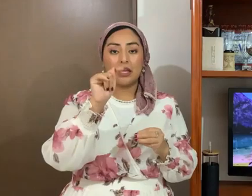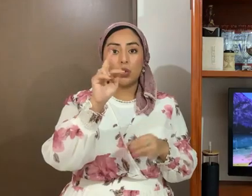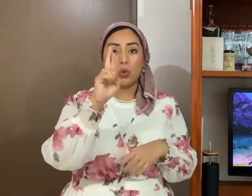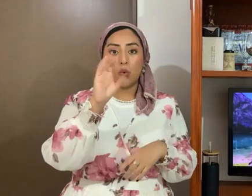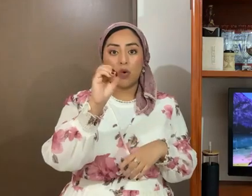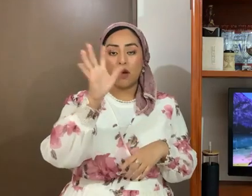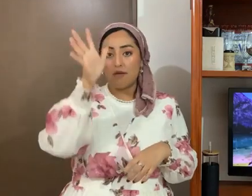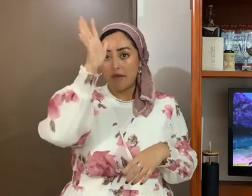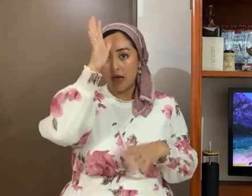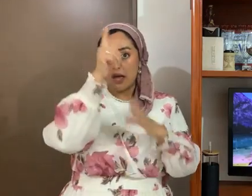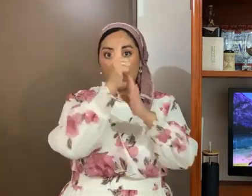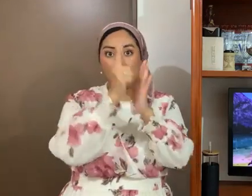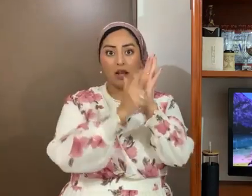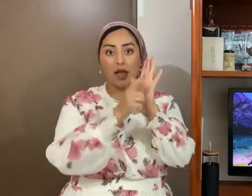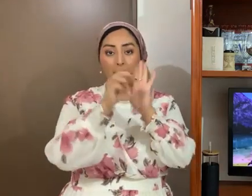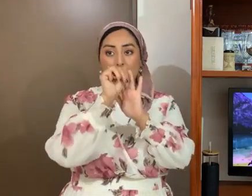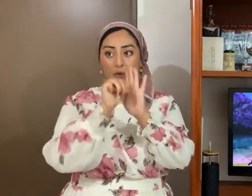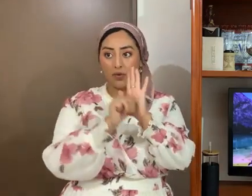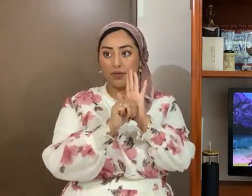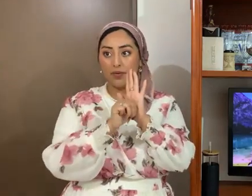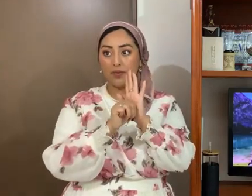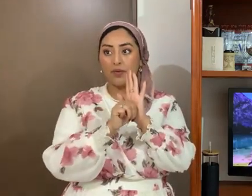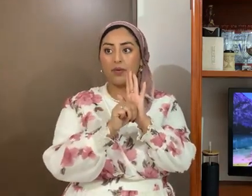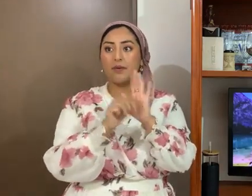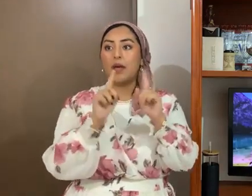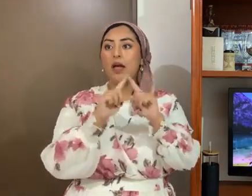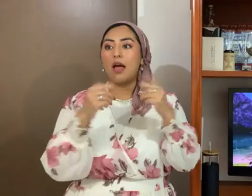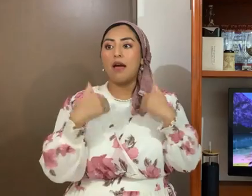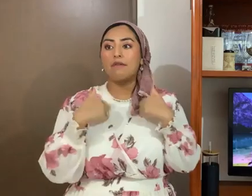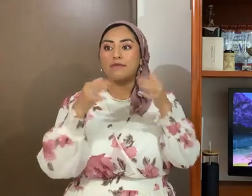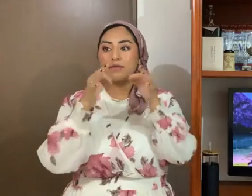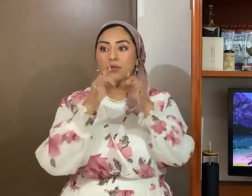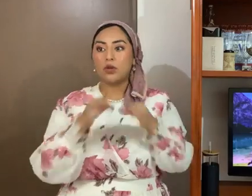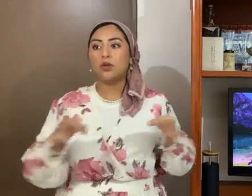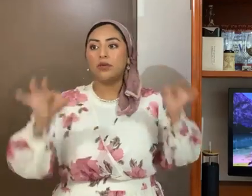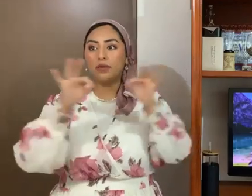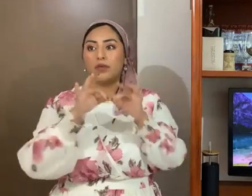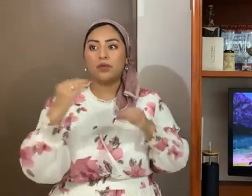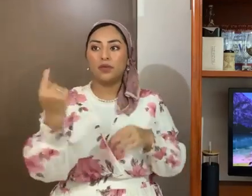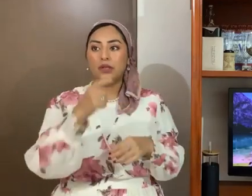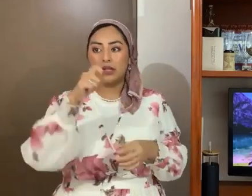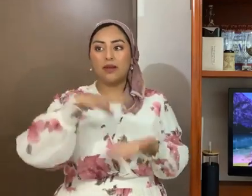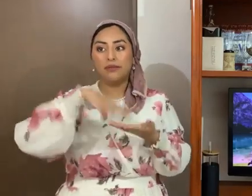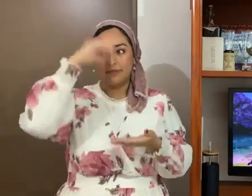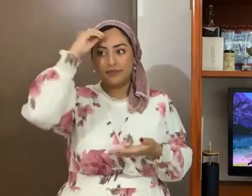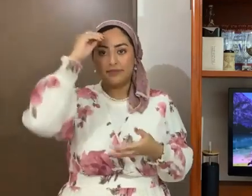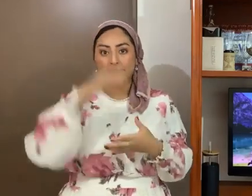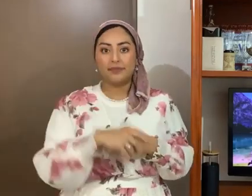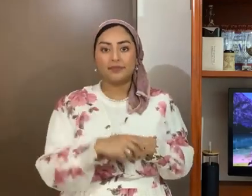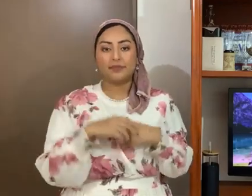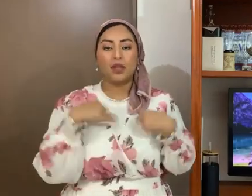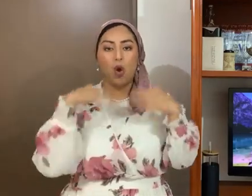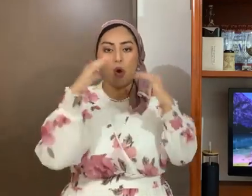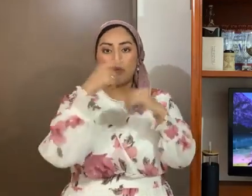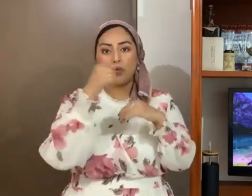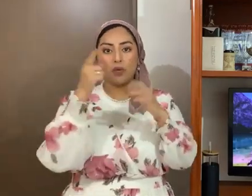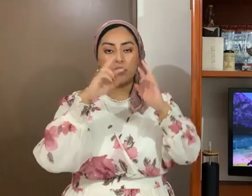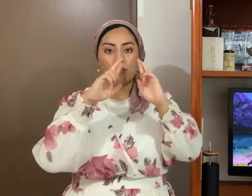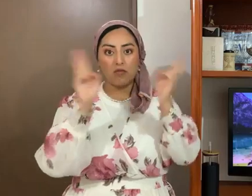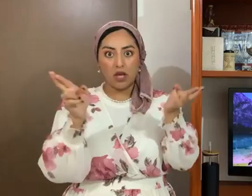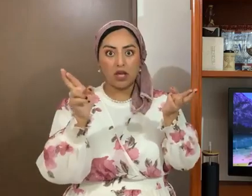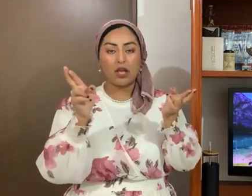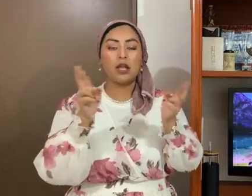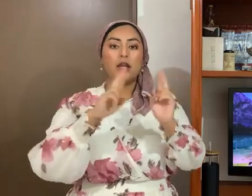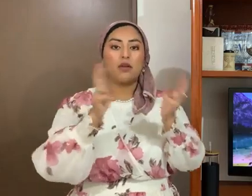Moisés, hay en la haftará una parte muy contundente que tenemos que conocer. Así que espero que estén